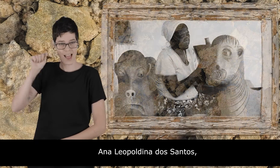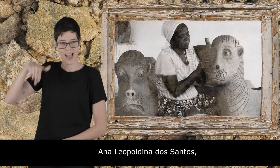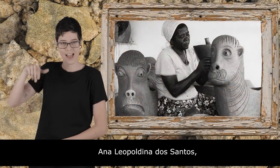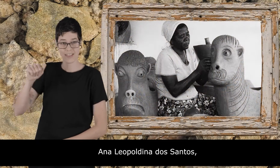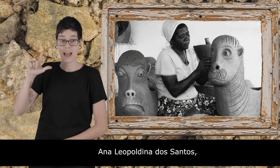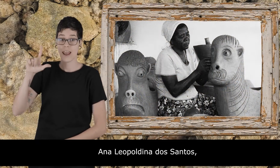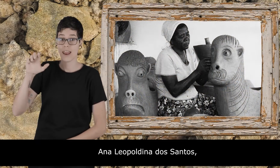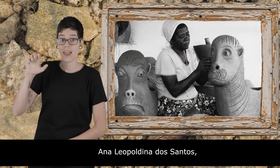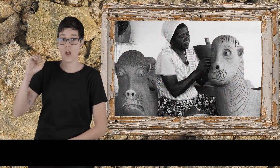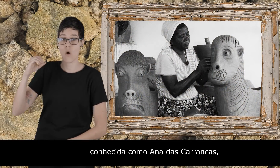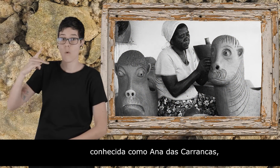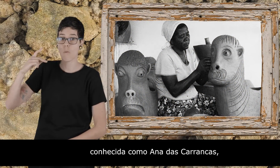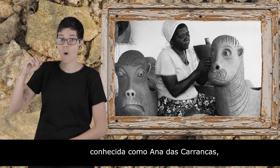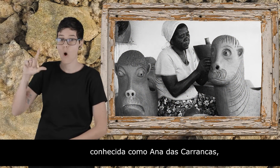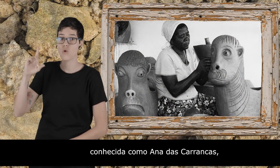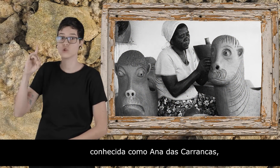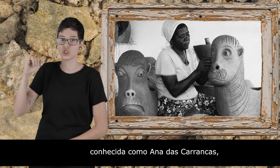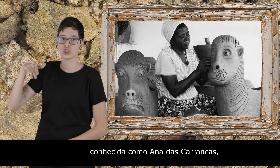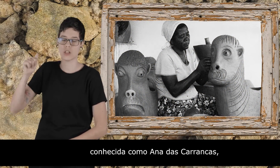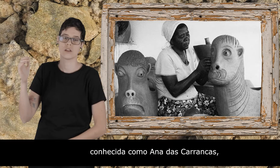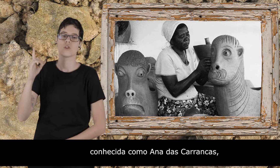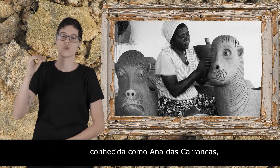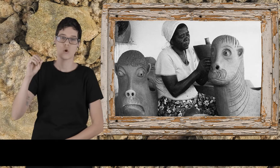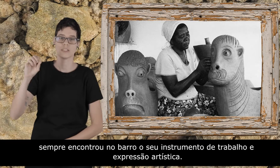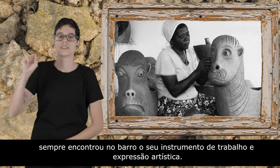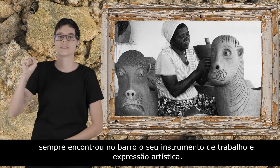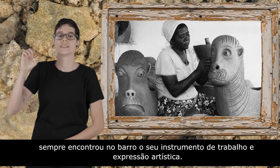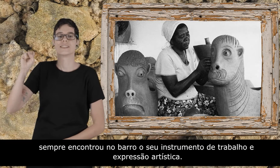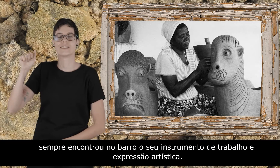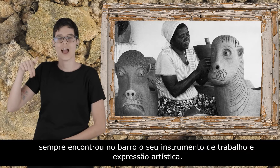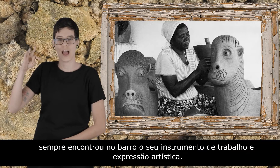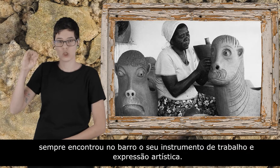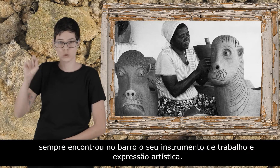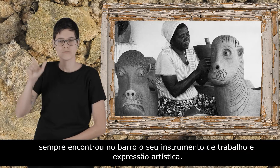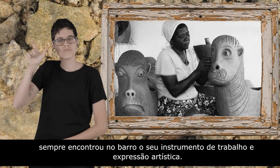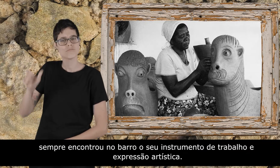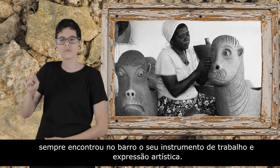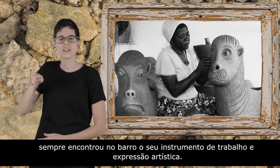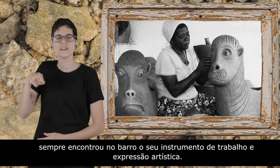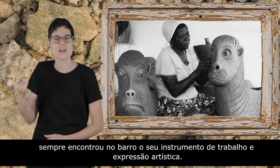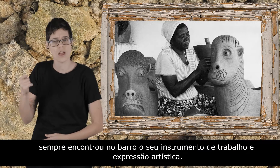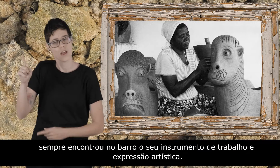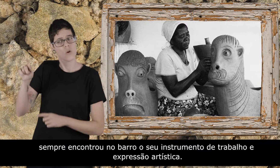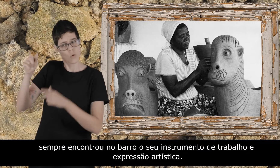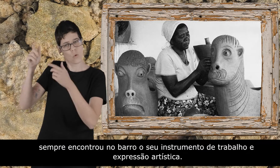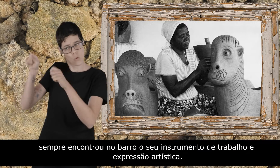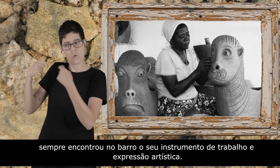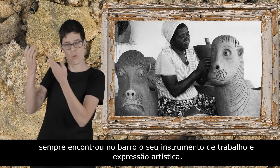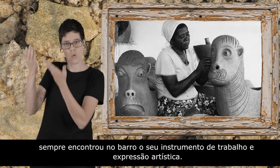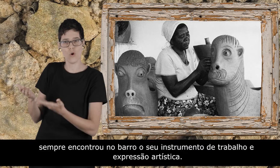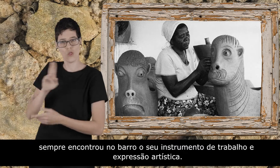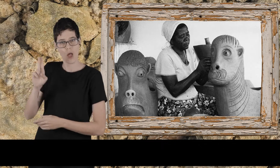Ana Leopoldina dos Santos, conhecida como Ana das Carrancas, sempre encontrou no barro o seu instrumento de trabalho e